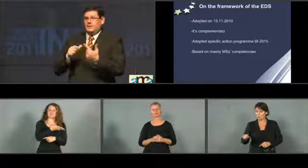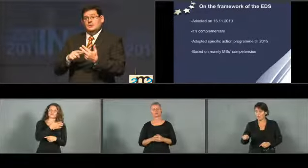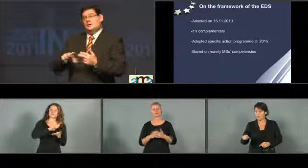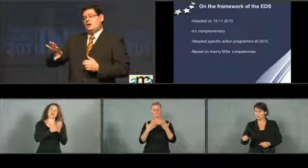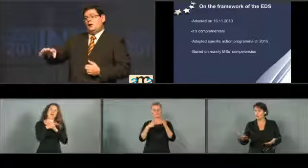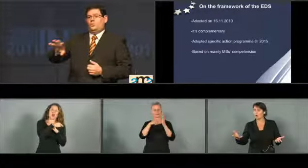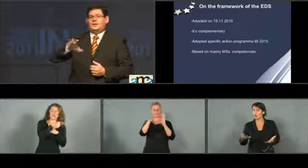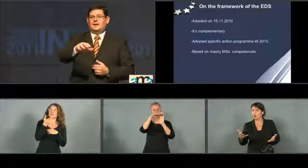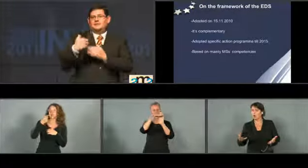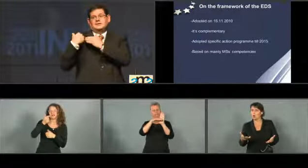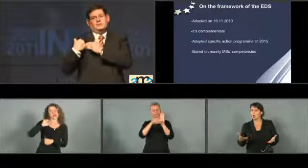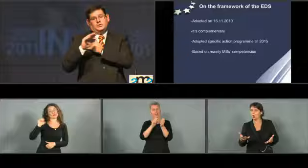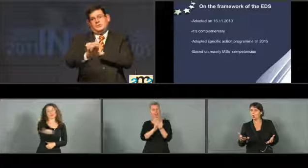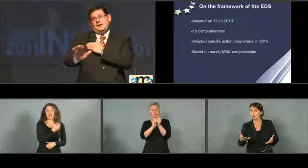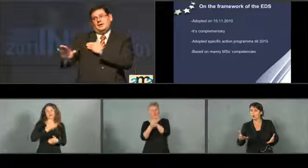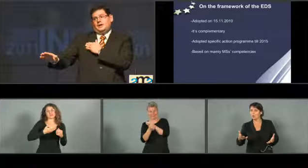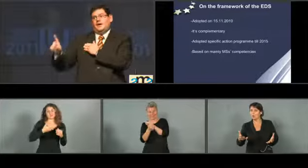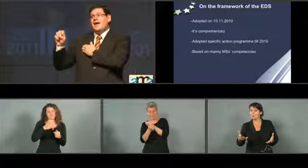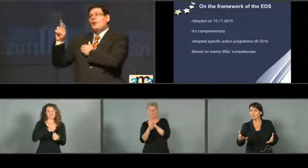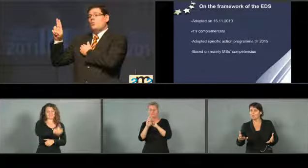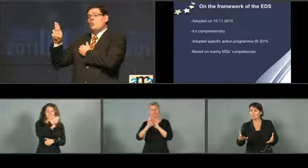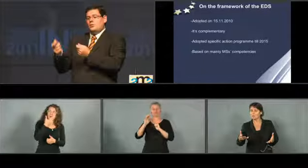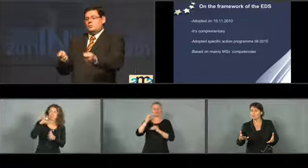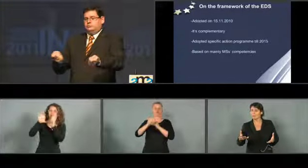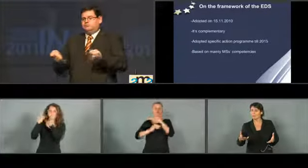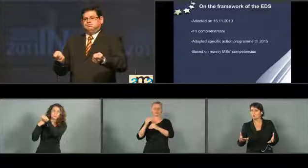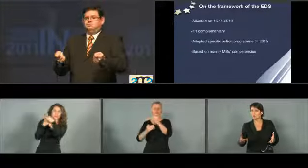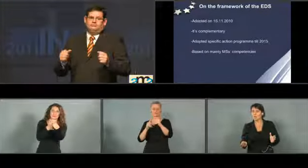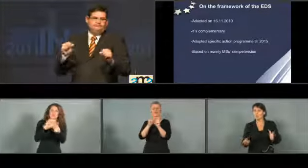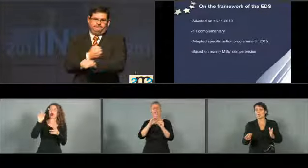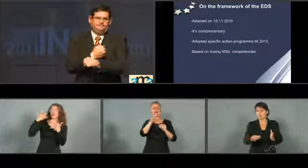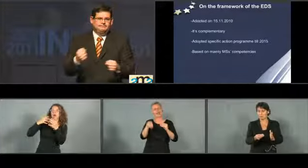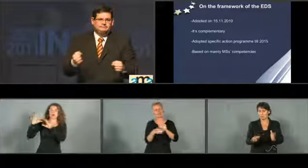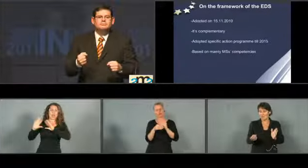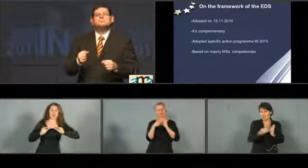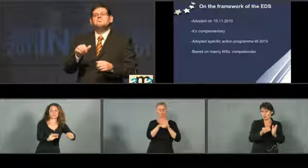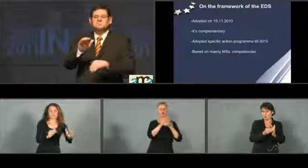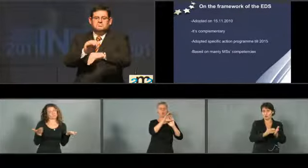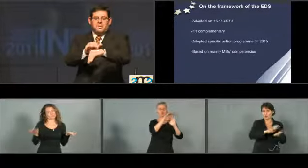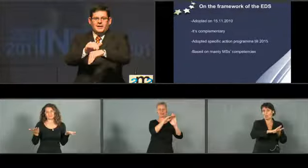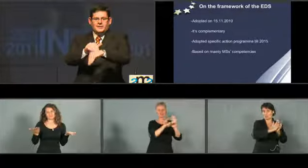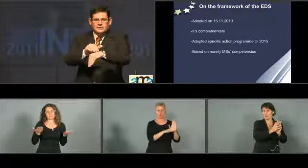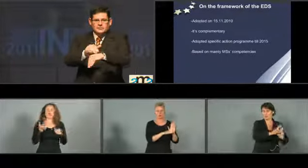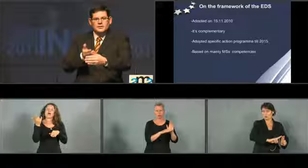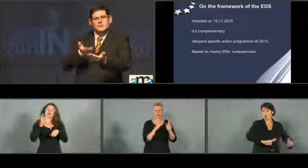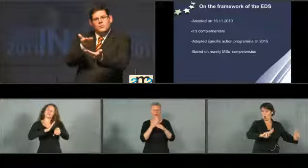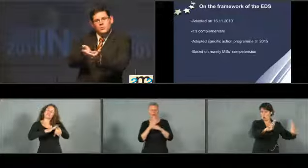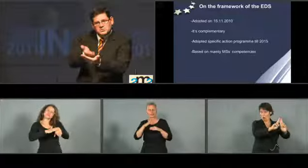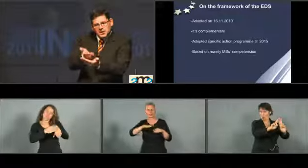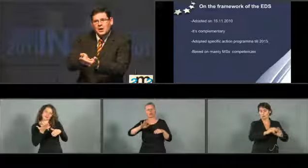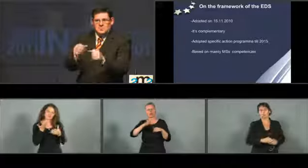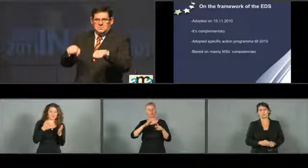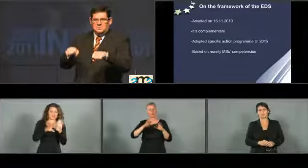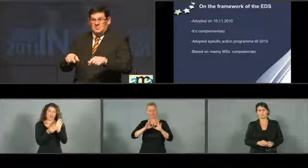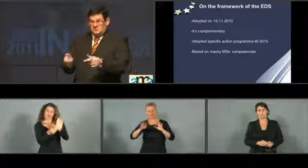chaque pays est libre d'avoir un programme d'action spécifique. Et le